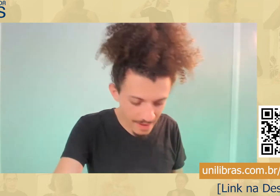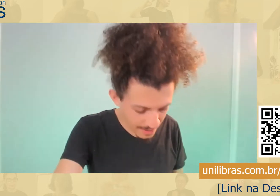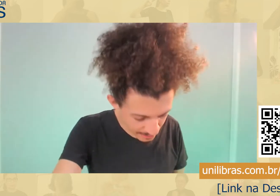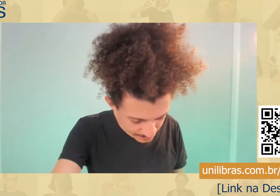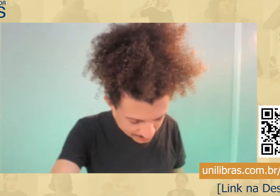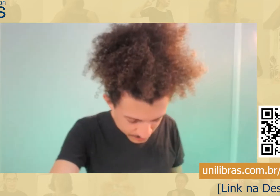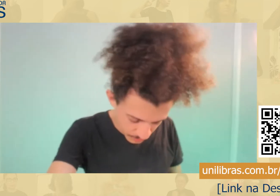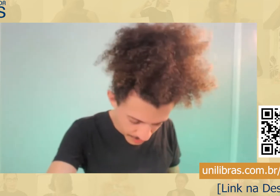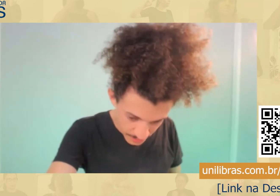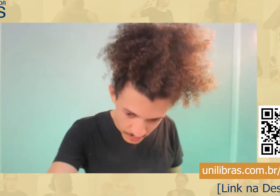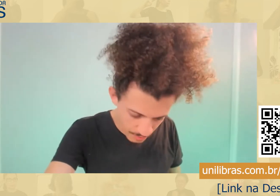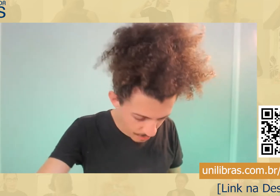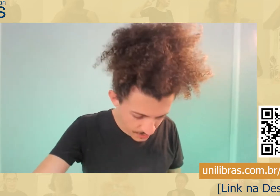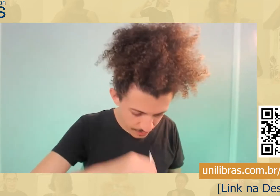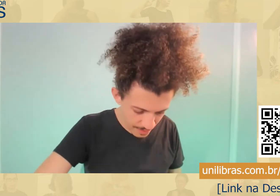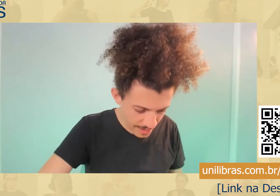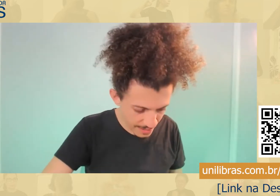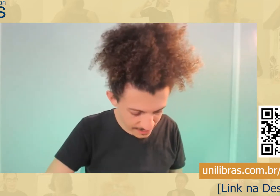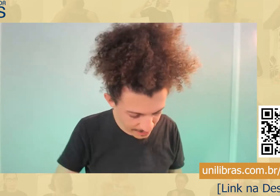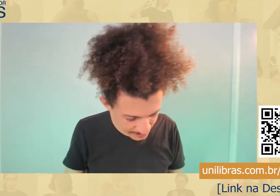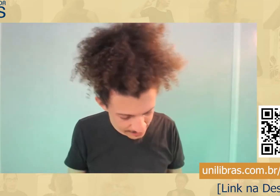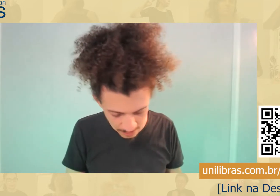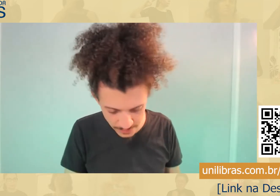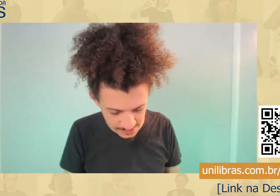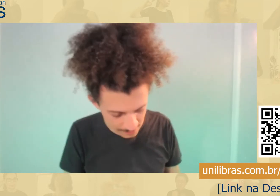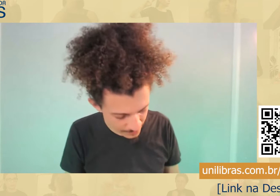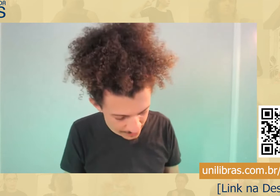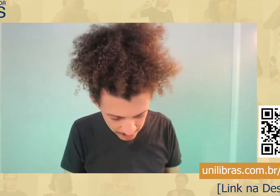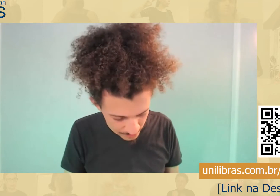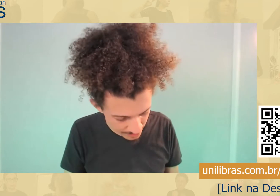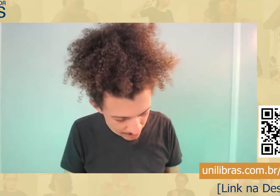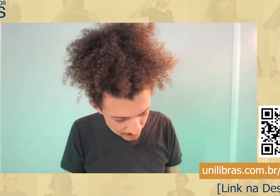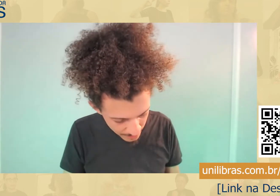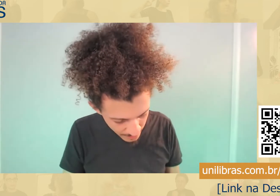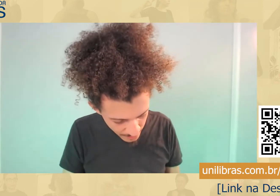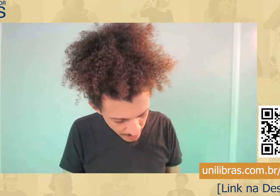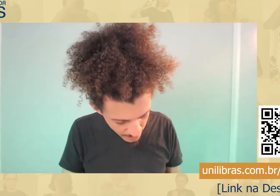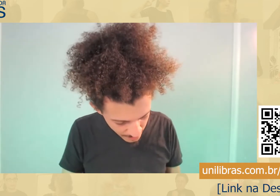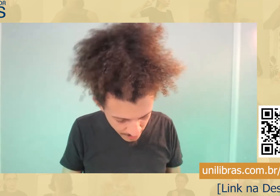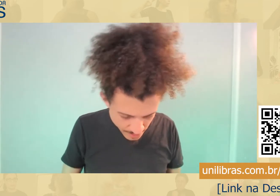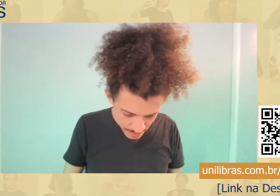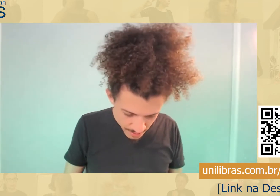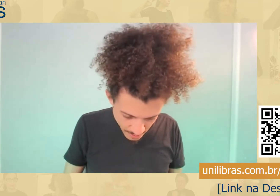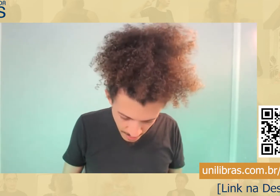Deixa até marcado isso aqui. Se surgir assunto, eu mostro esse sinal de exemplo aqui, que ele é muito legal.